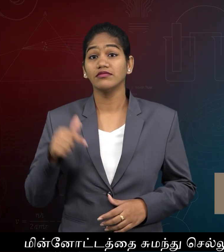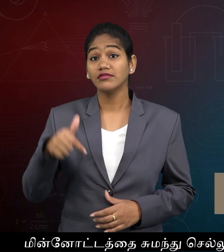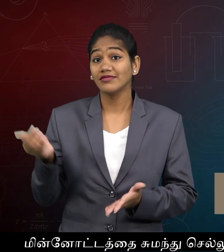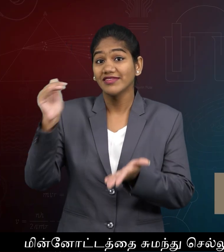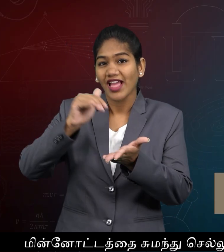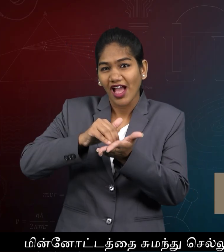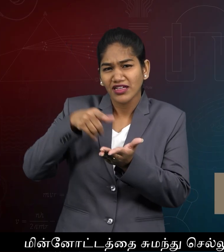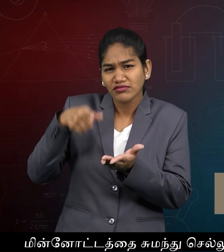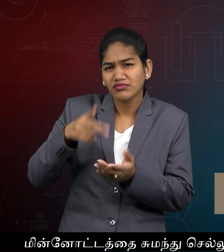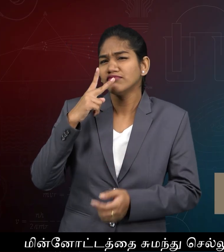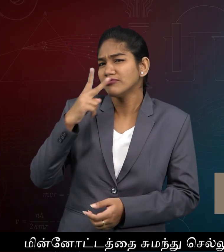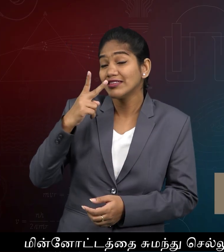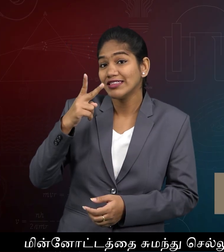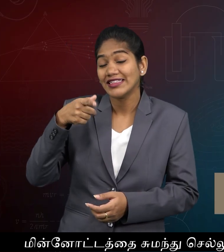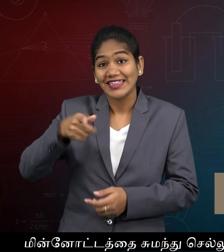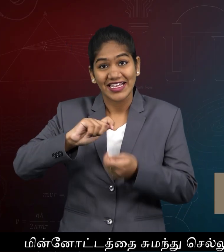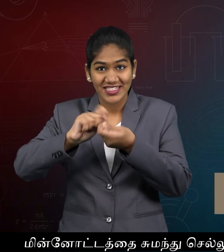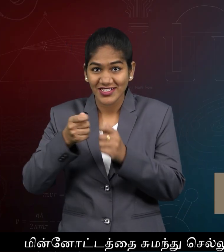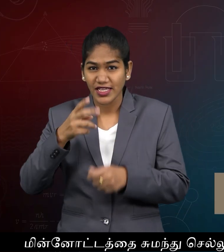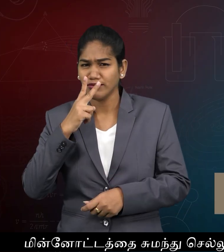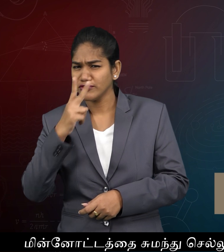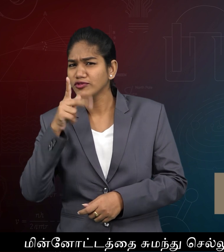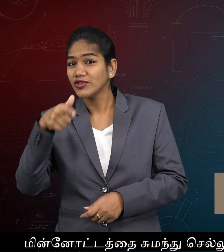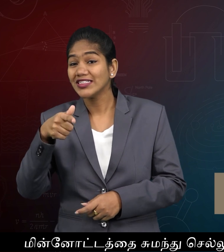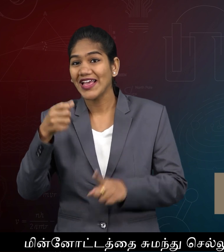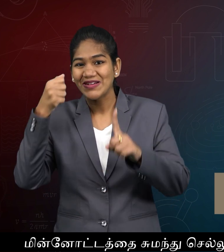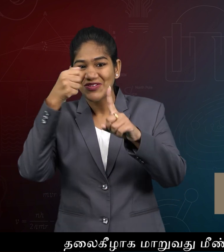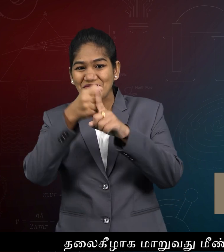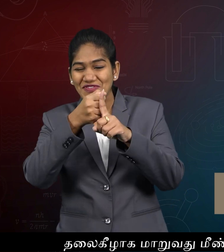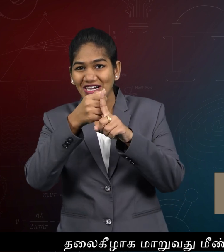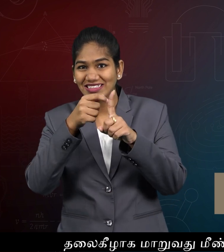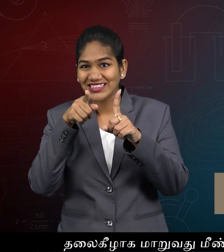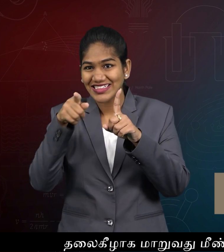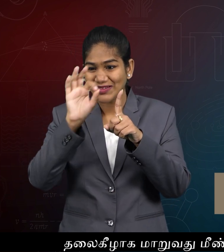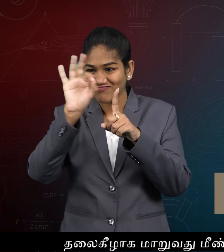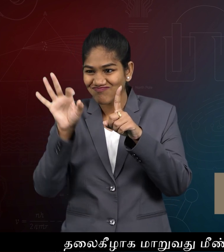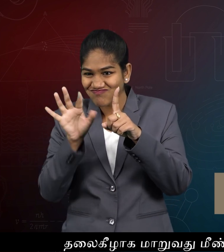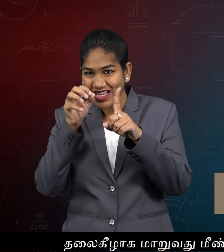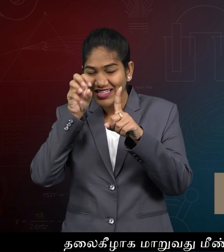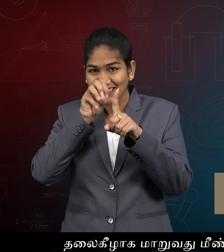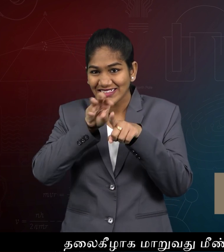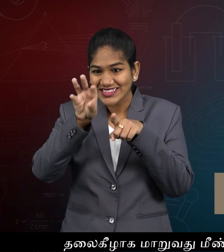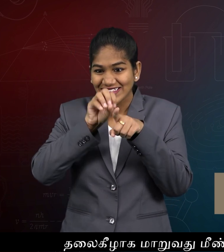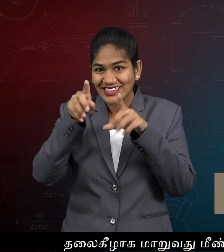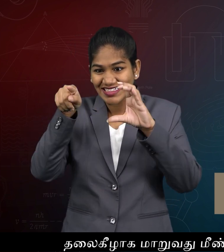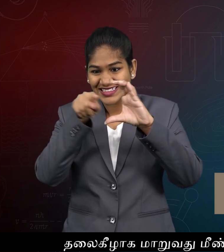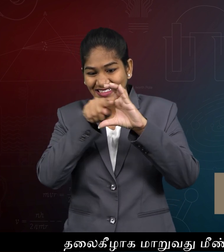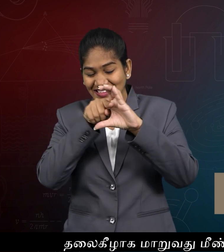மின்னோட்டத்தை சுமந்து செல்லும் கம்பியில் செயல்படும் திசையின் திசை தலைகீழாக மாறுவதும் மீண்டும் ஒரு முறை